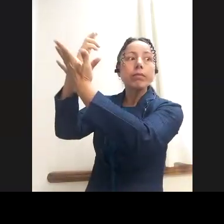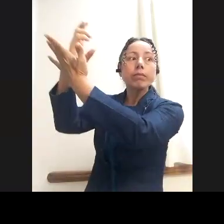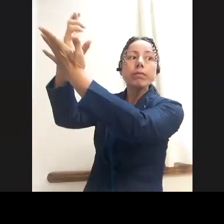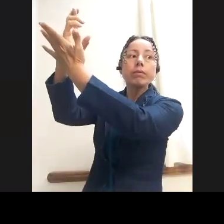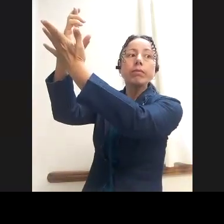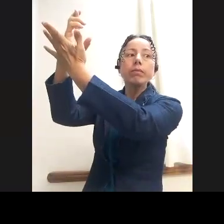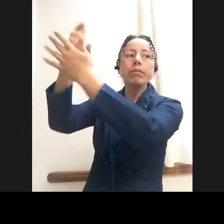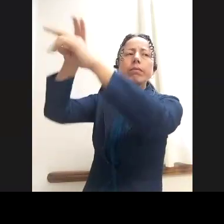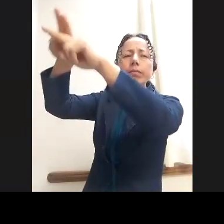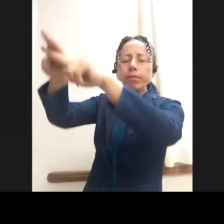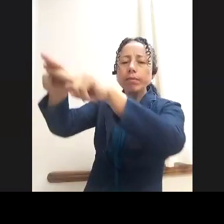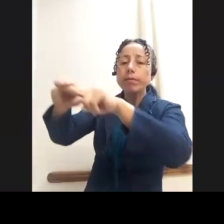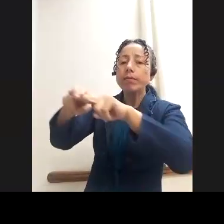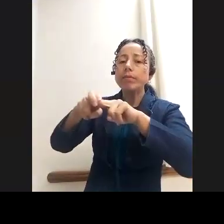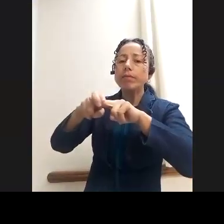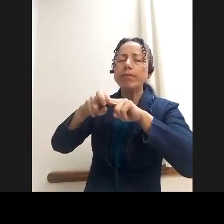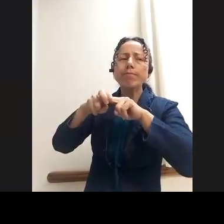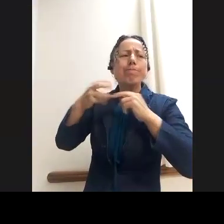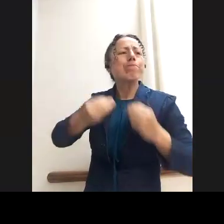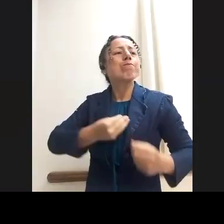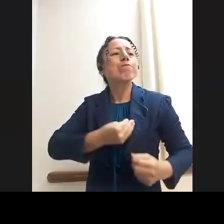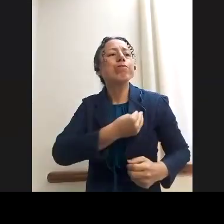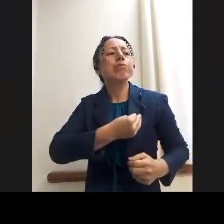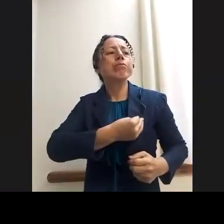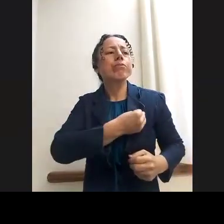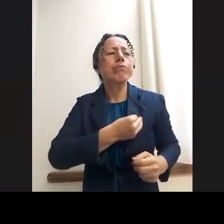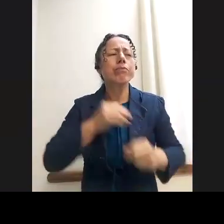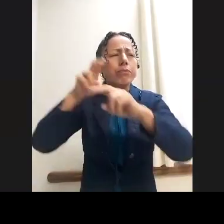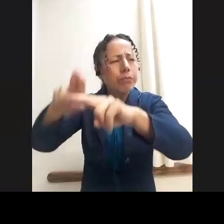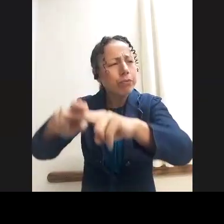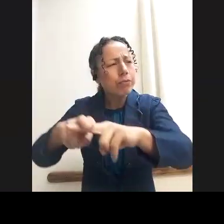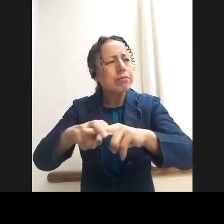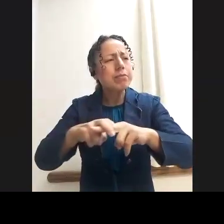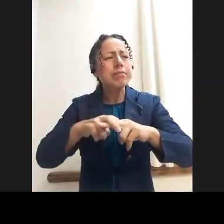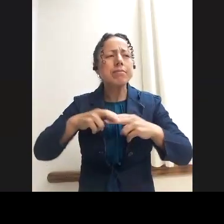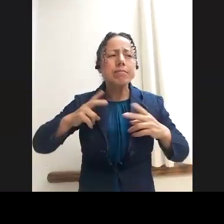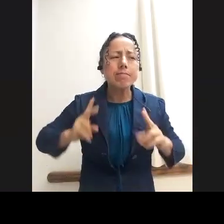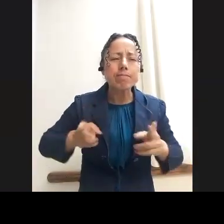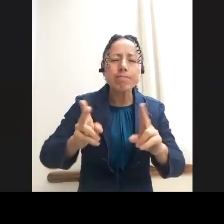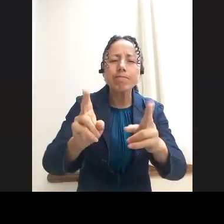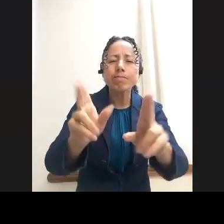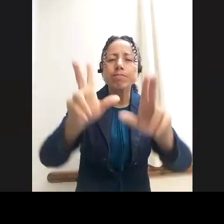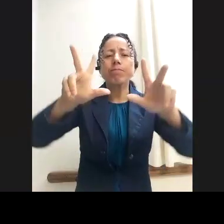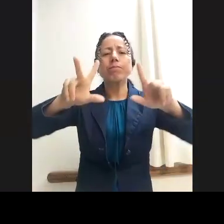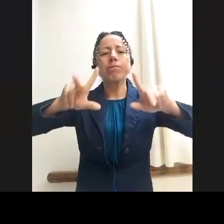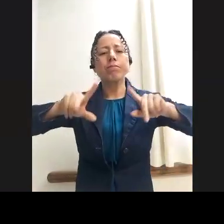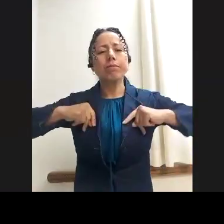Senhor. Pra com eles viver, sempre eles.